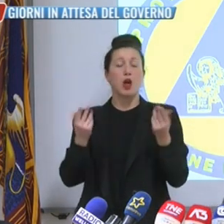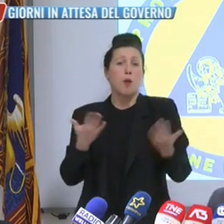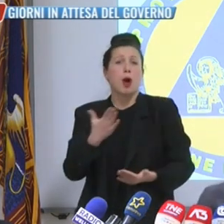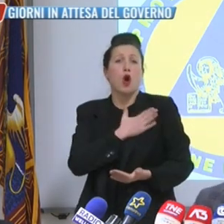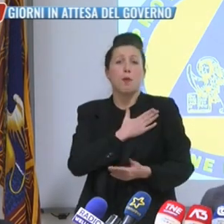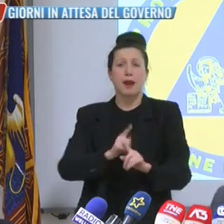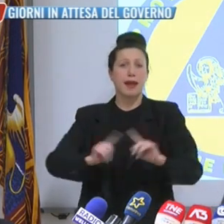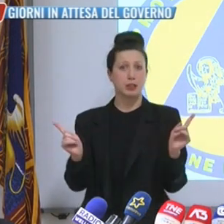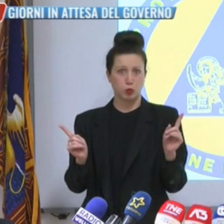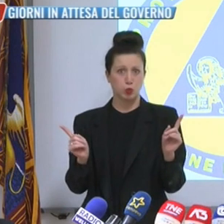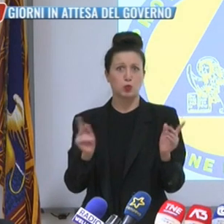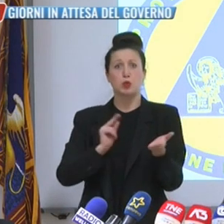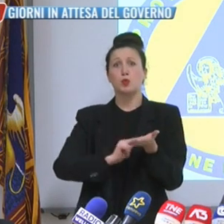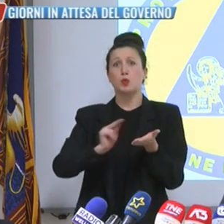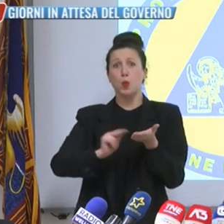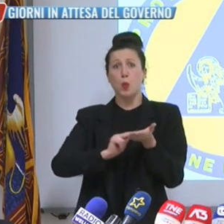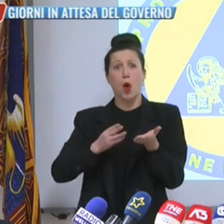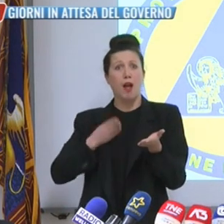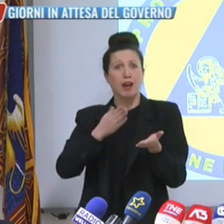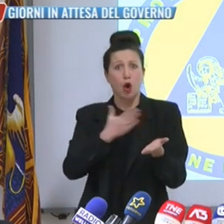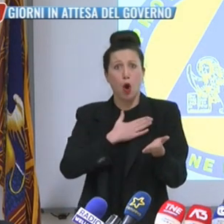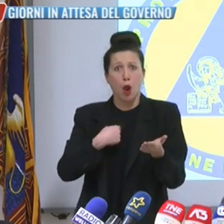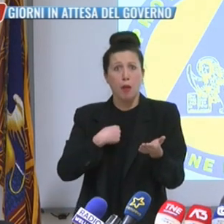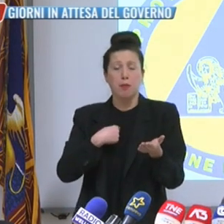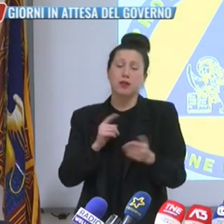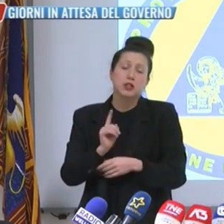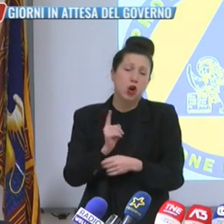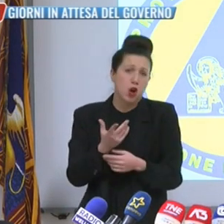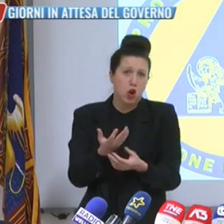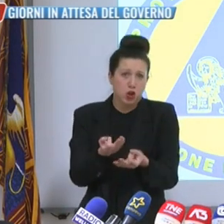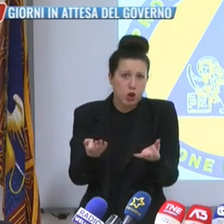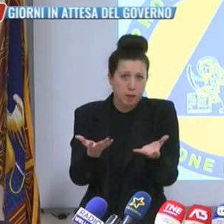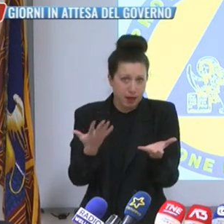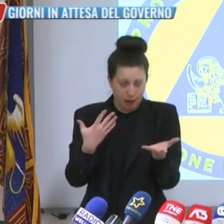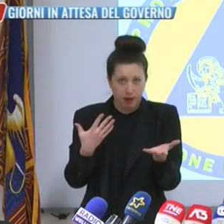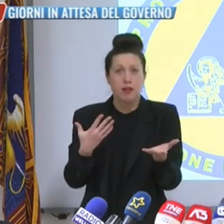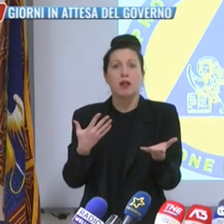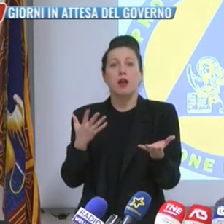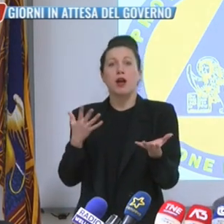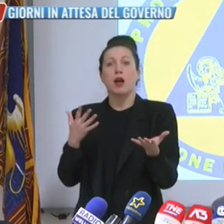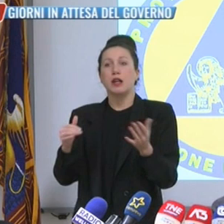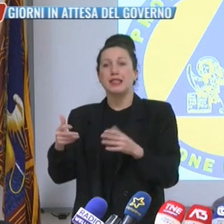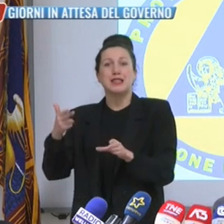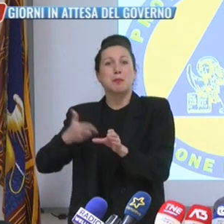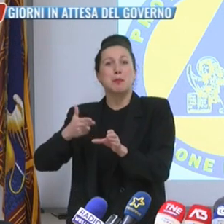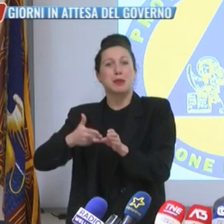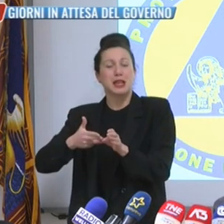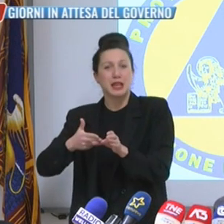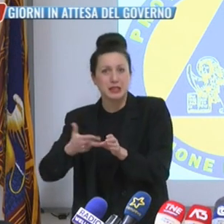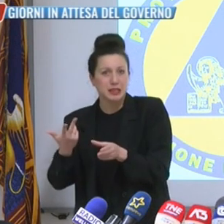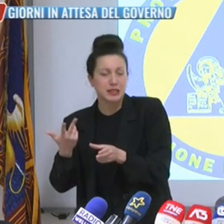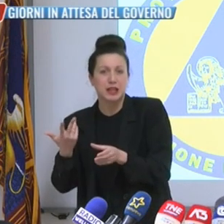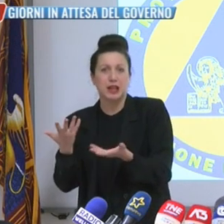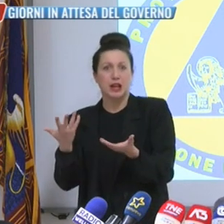spritz. Però se lo bevi e stai 3 ore in mezzo a un assembramento con la mascherina giù perché rispondi al vigile che ti